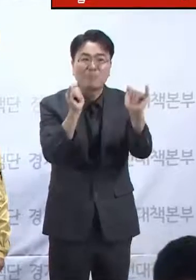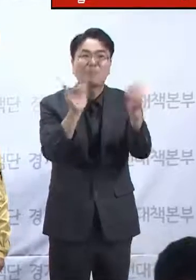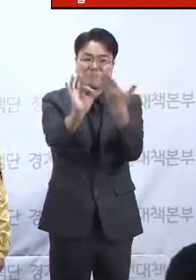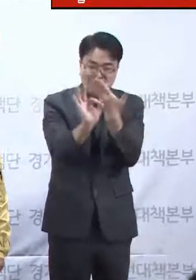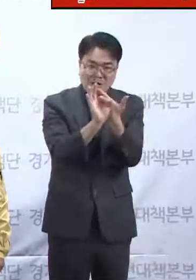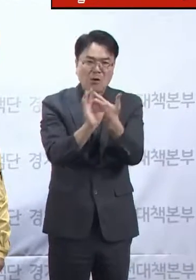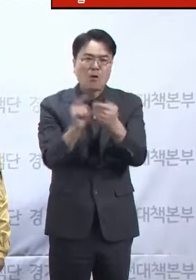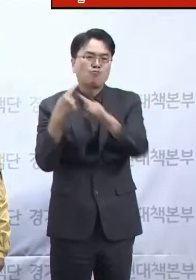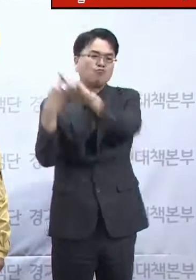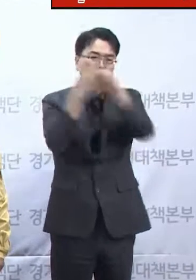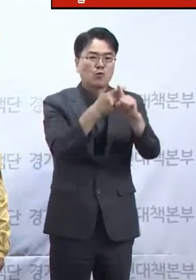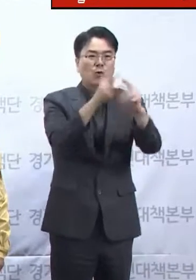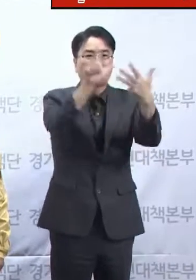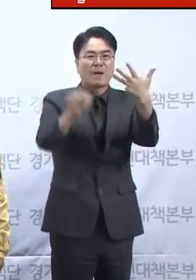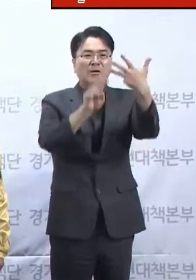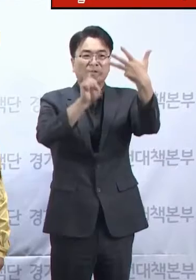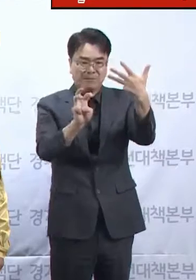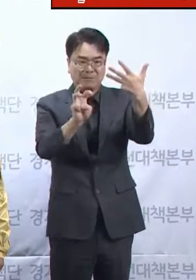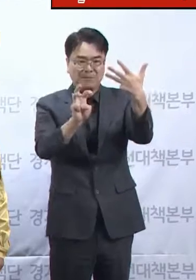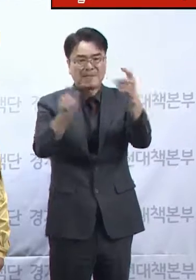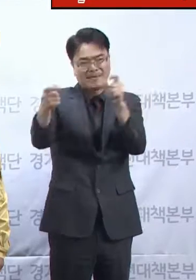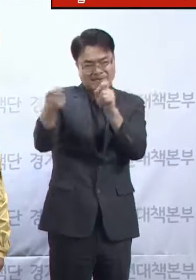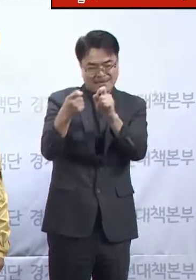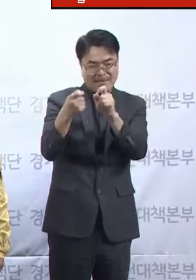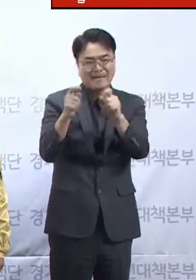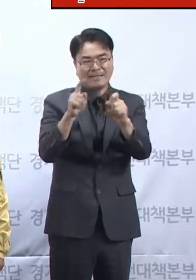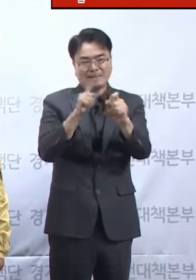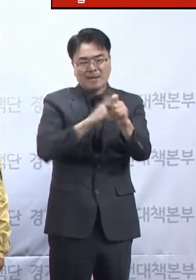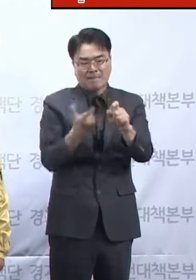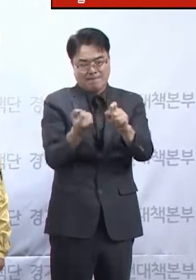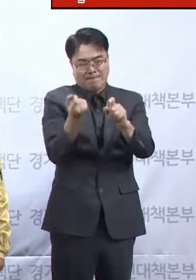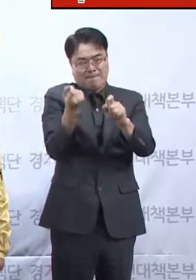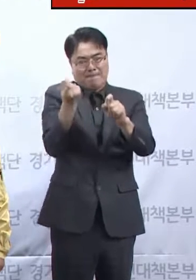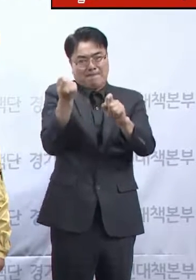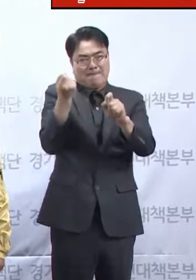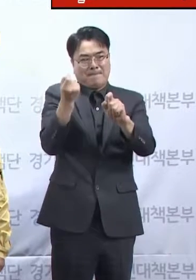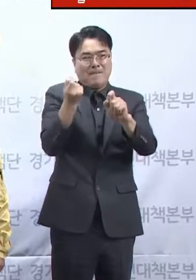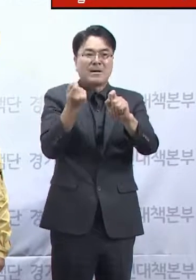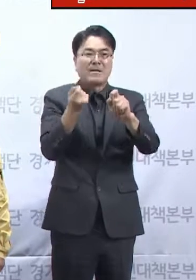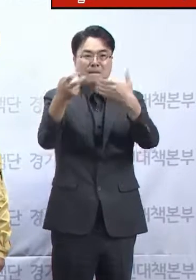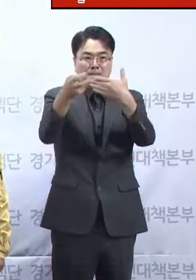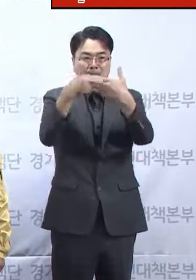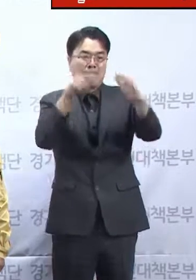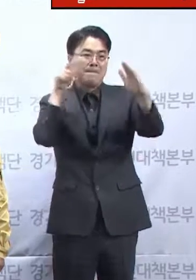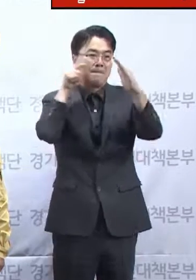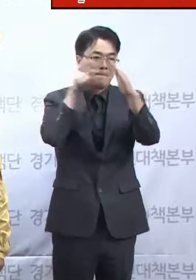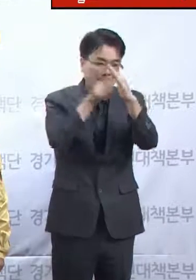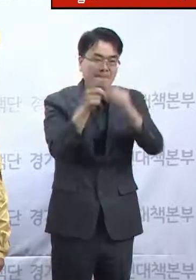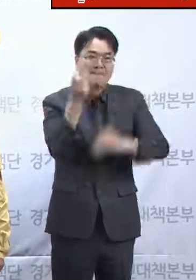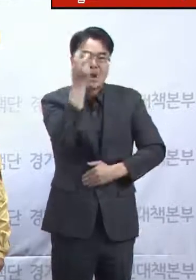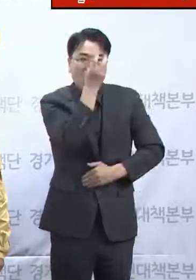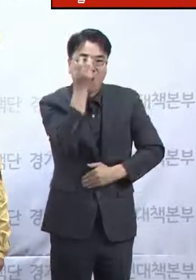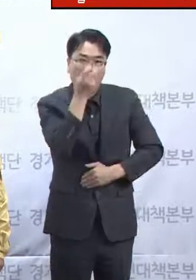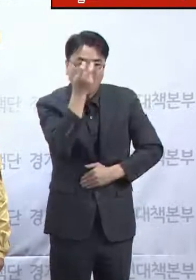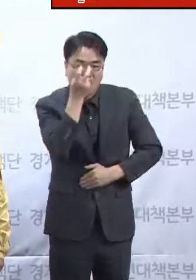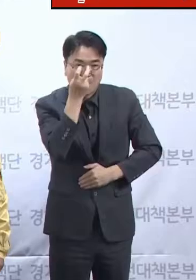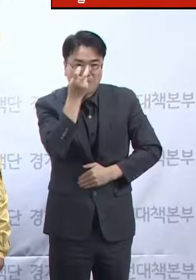8월 31일까지 가장 빠른 시간 안에 반드시 진단